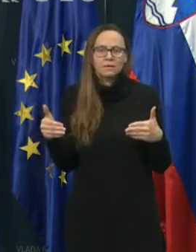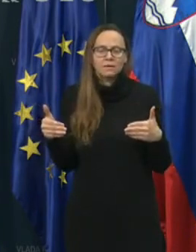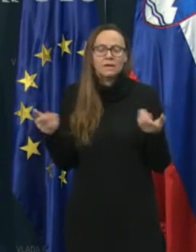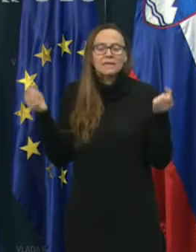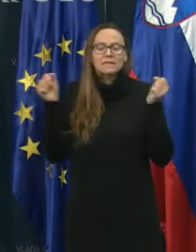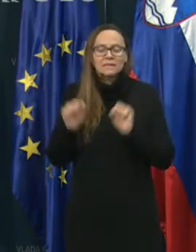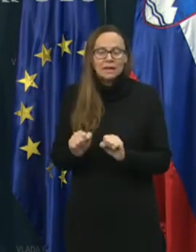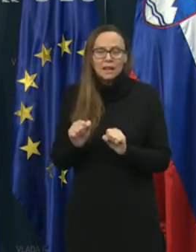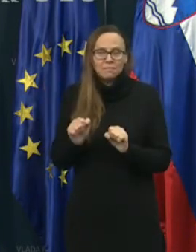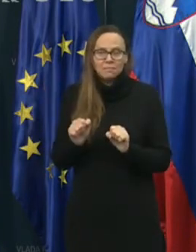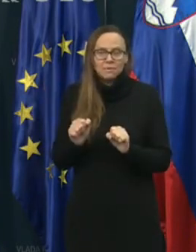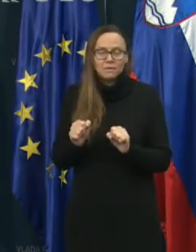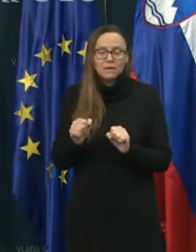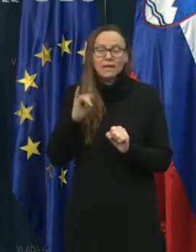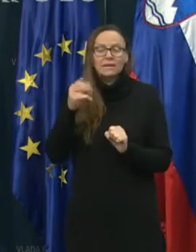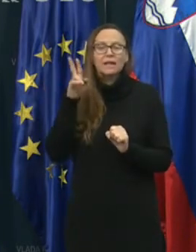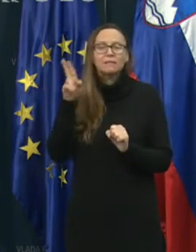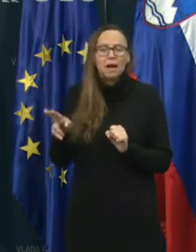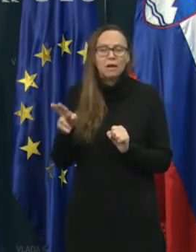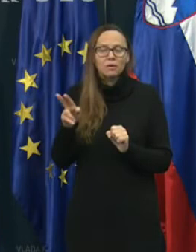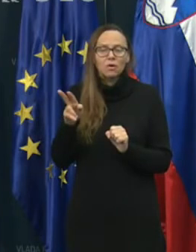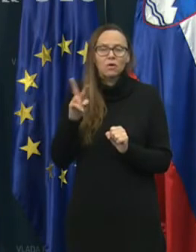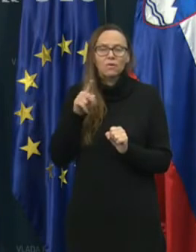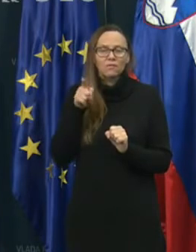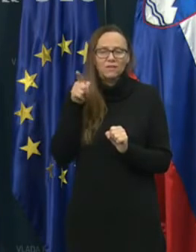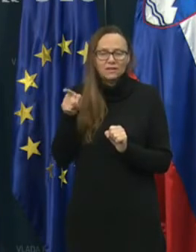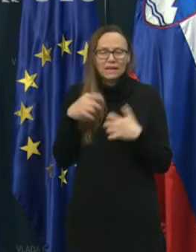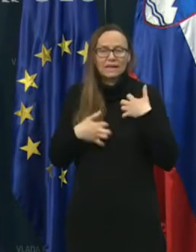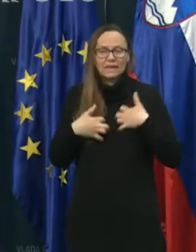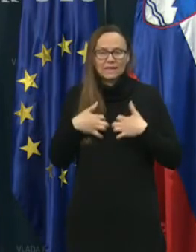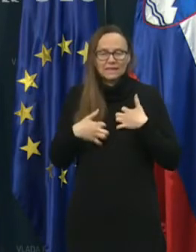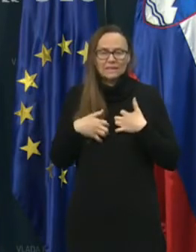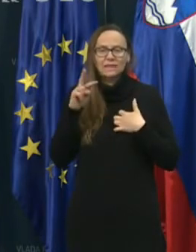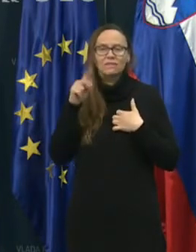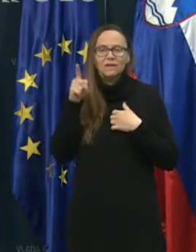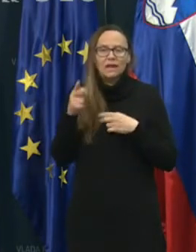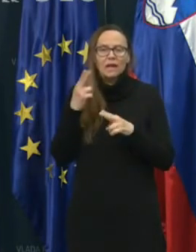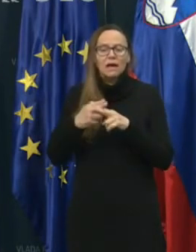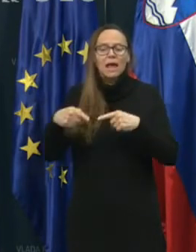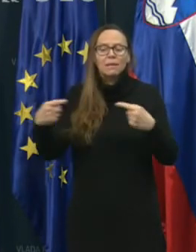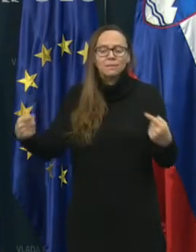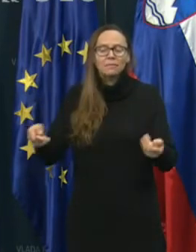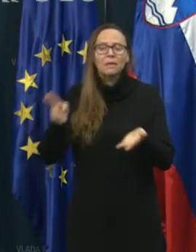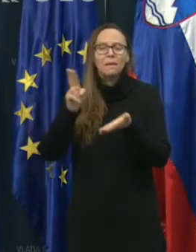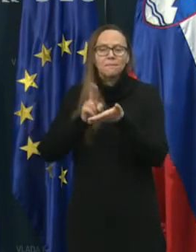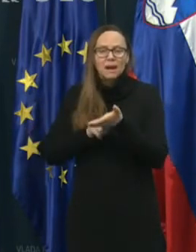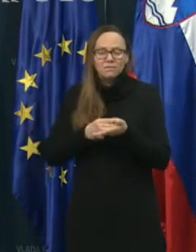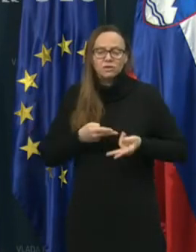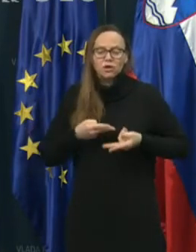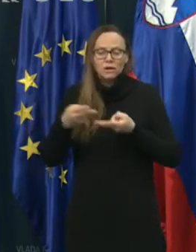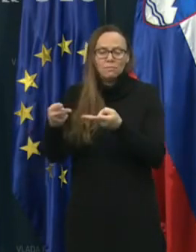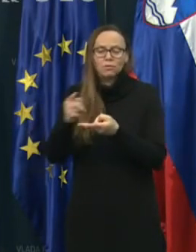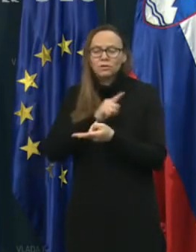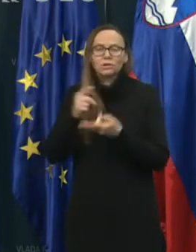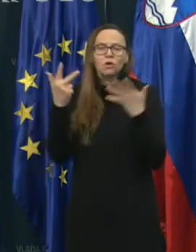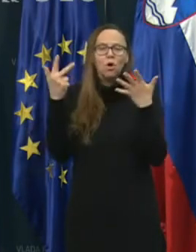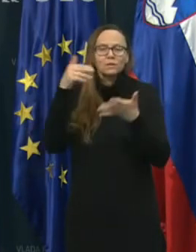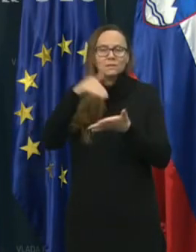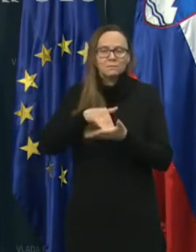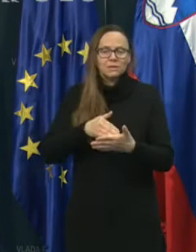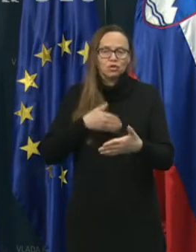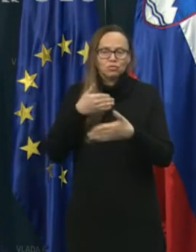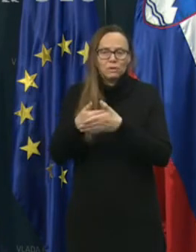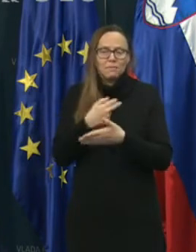Sklep se glasi, da imajo v tej krizi, v tej epidemiji pravico napotiti do 8.000